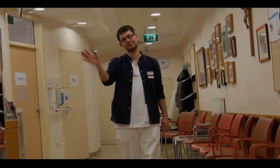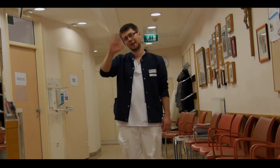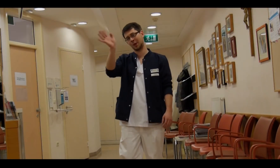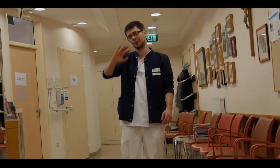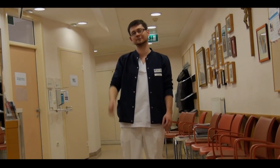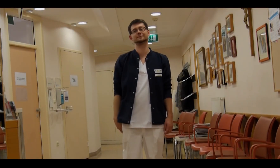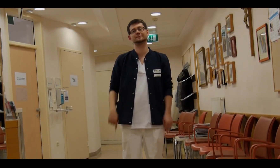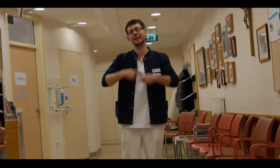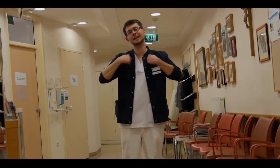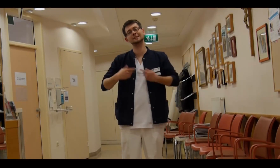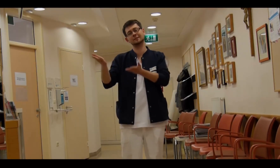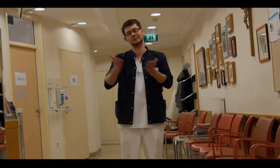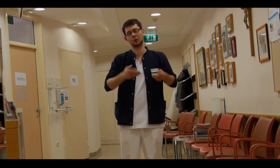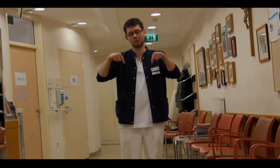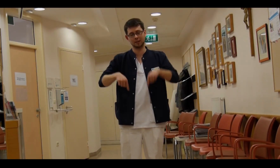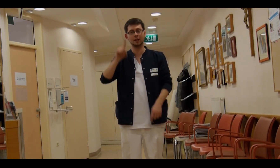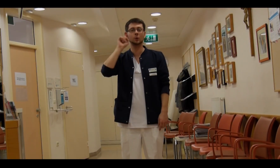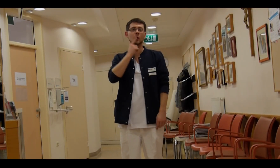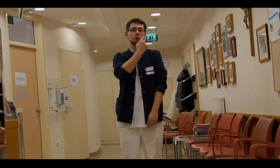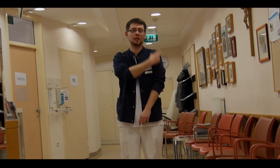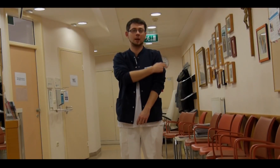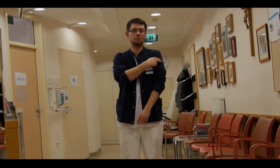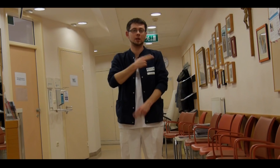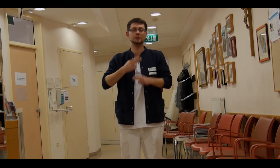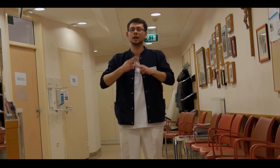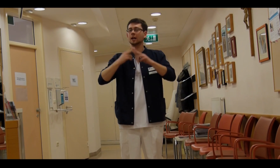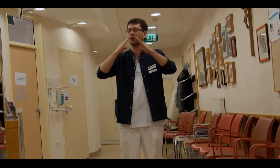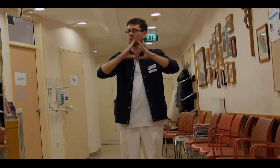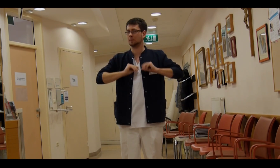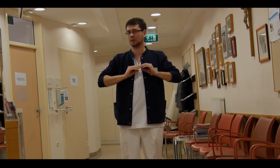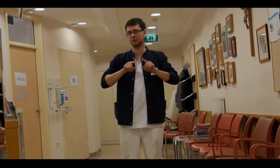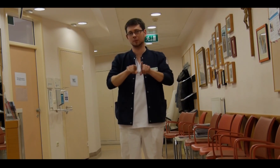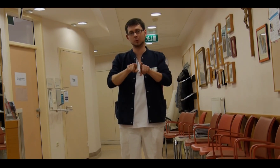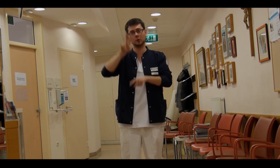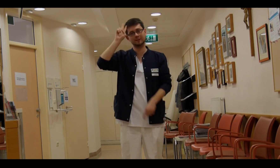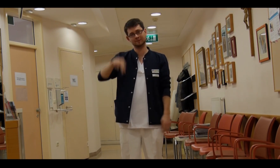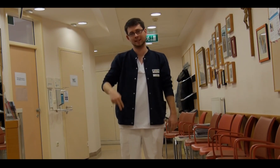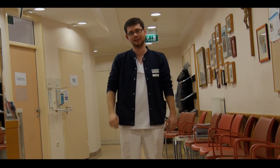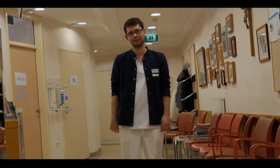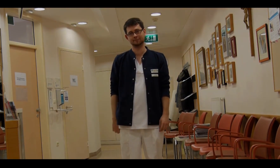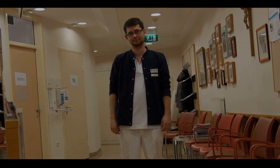Hallo und herzlich willkommen in der Gehörlosenambulanz im Krankenhaus der Barmherzigen Brüder in Wien.